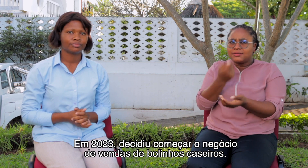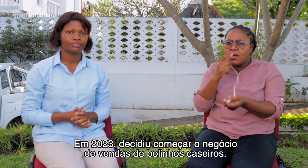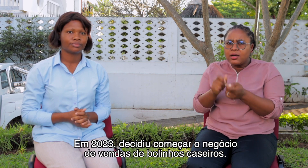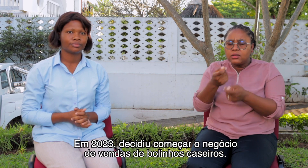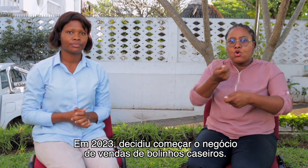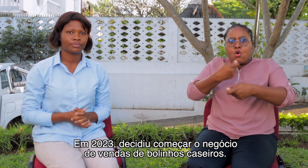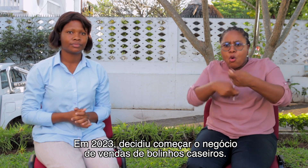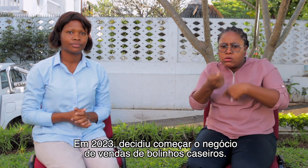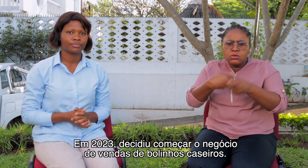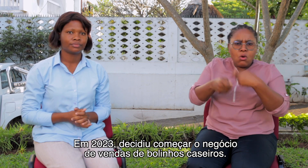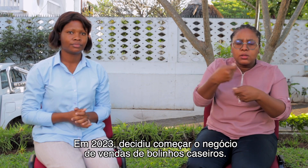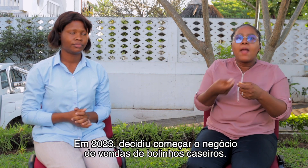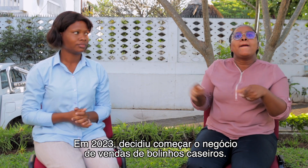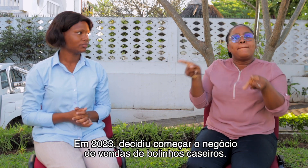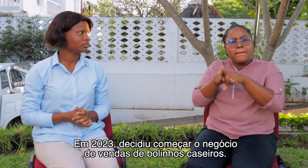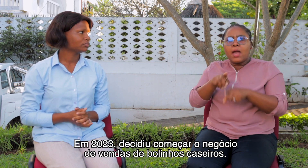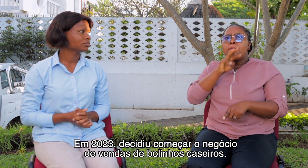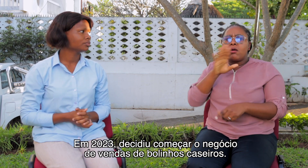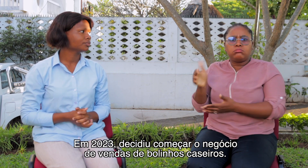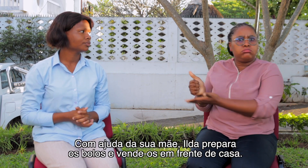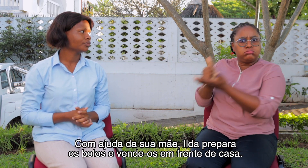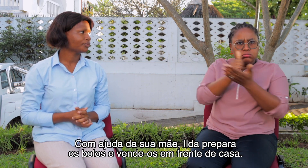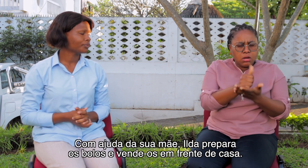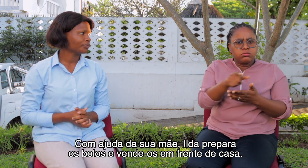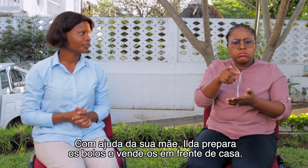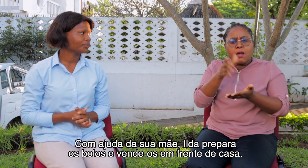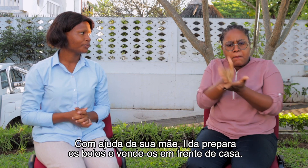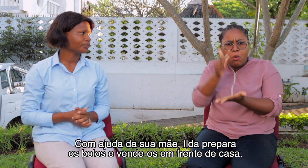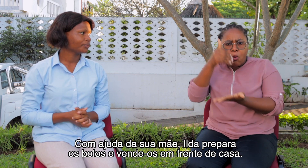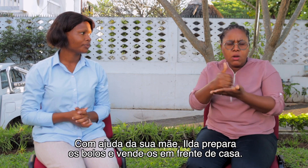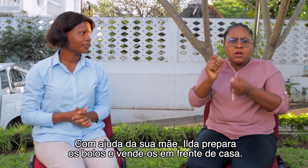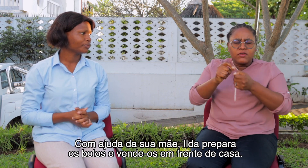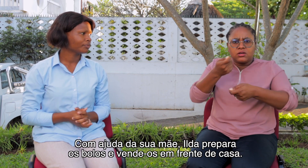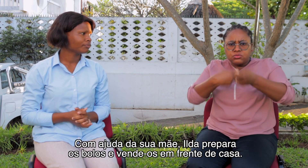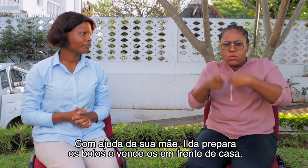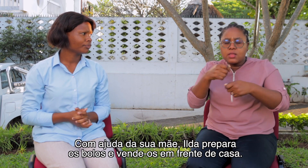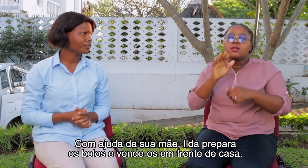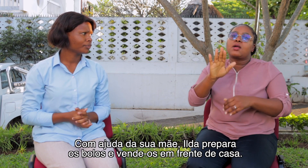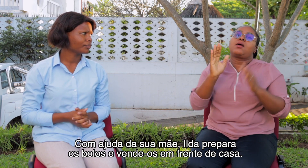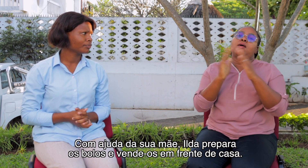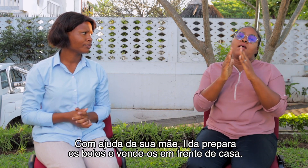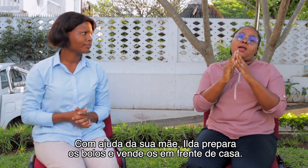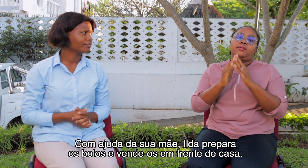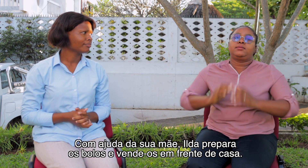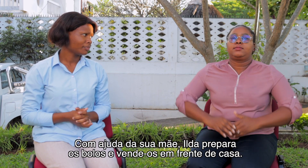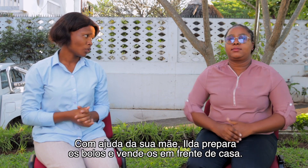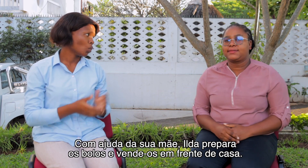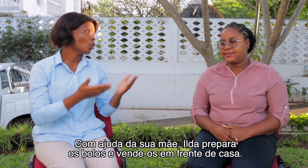de vendas de bolinhos caseiros. Com a ajuda da sua mãe, Hilda prepara os bolos e os vende em frente de